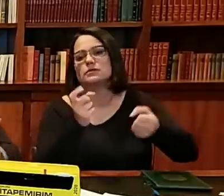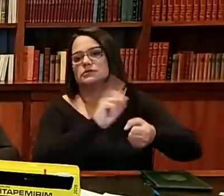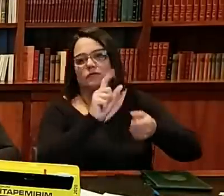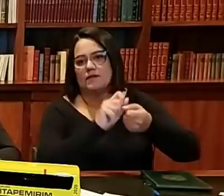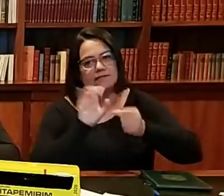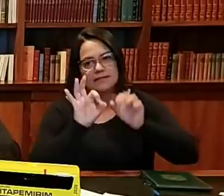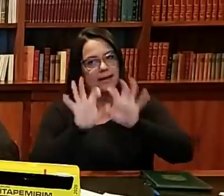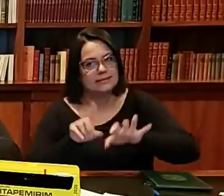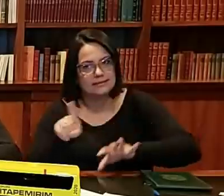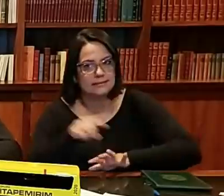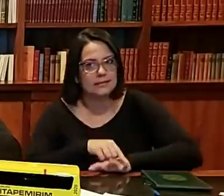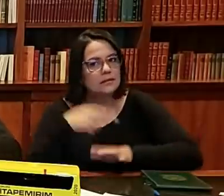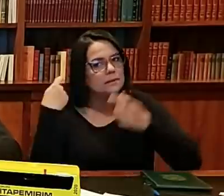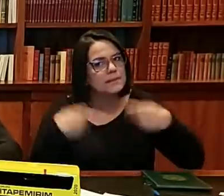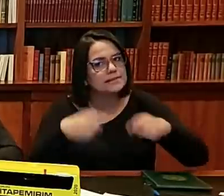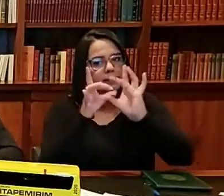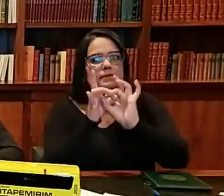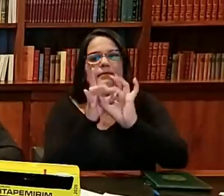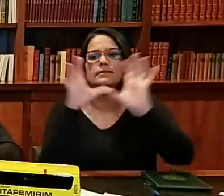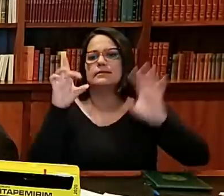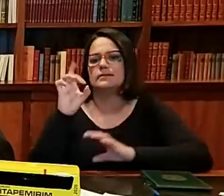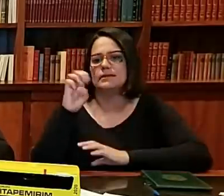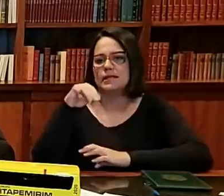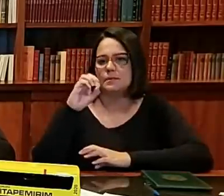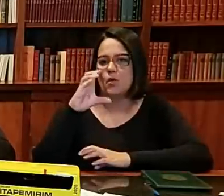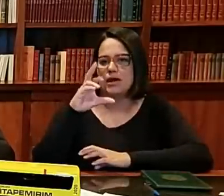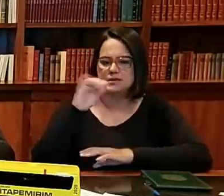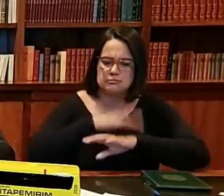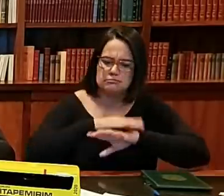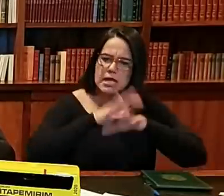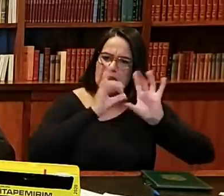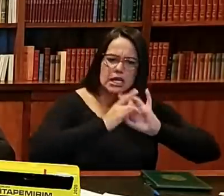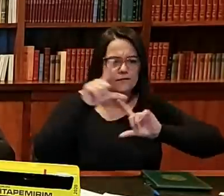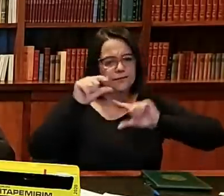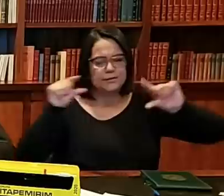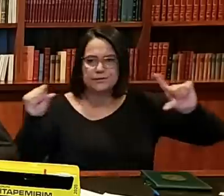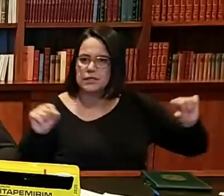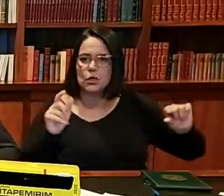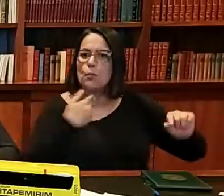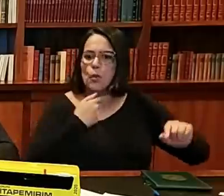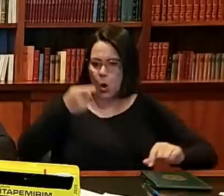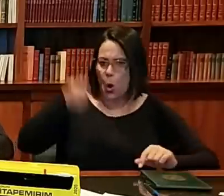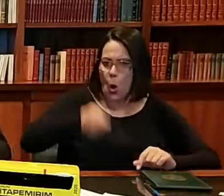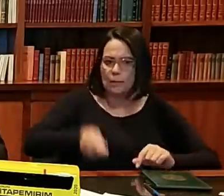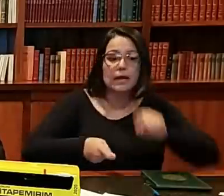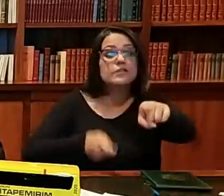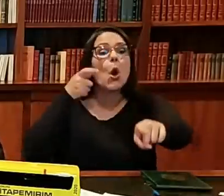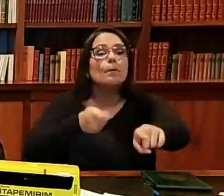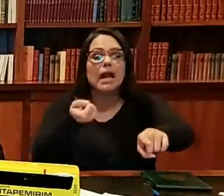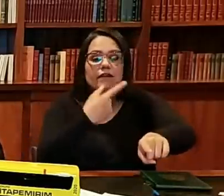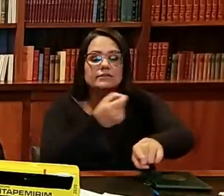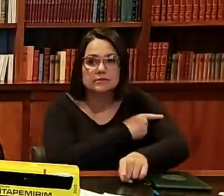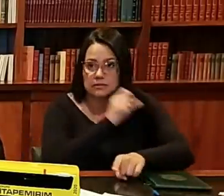dessa forma. Isso é democracia, é liberdade. Ninguém vai obrigar ninguém a tomar a vacina. E quem não